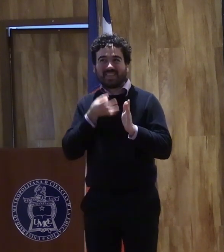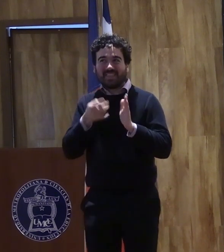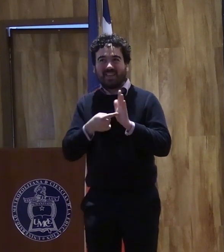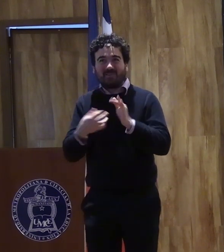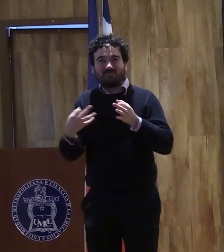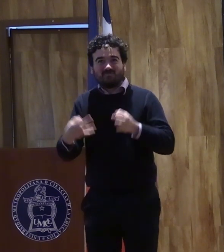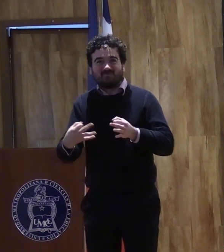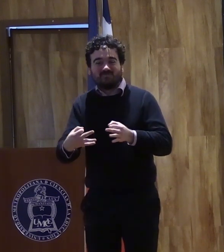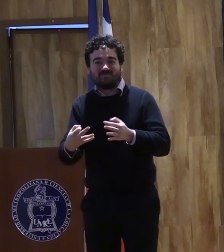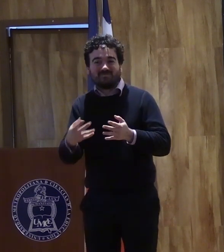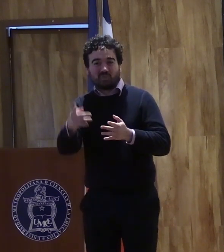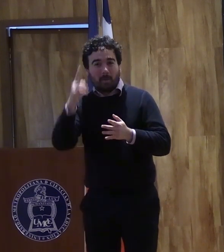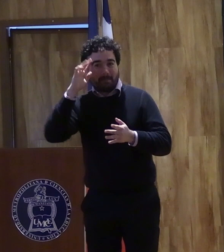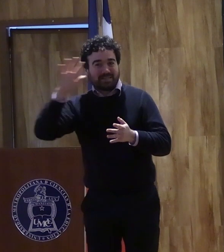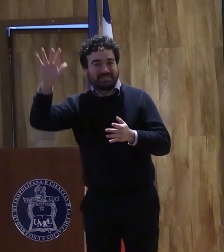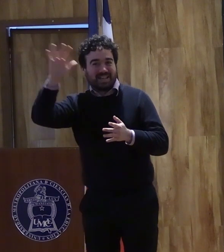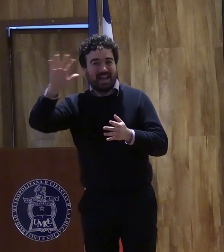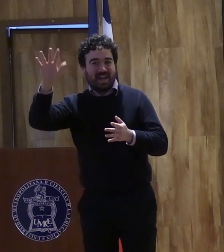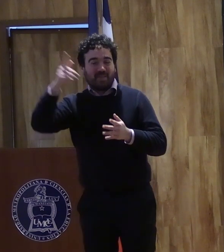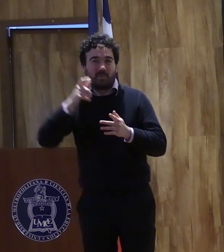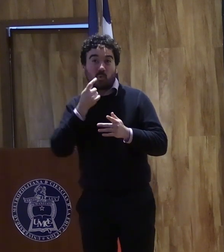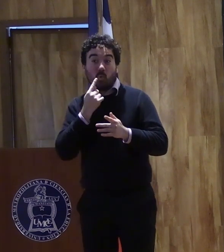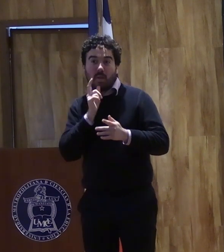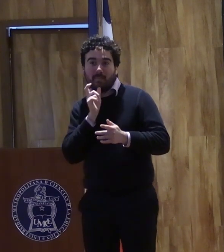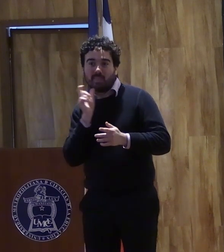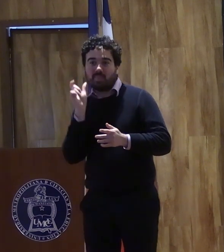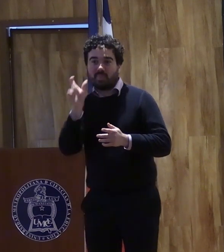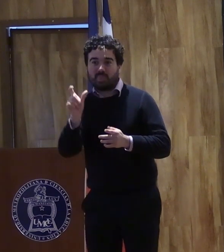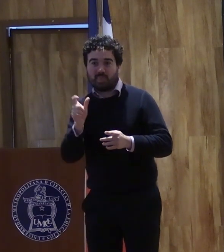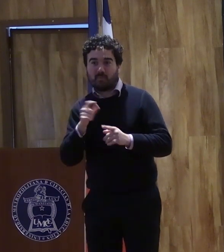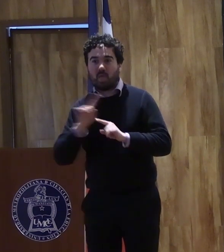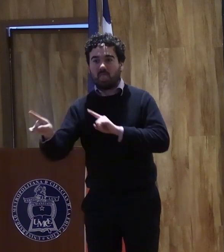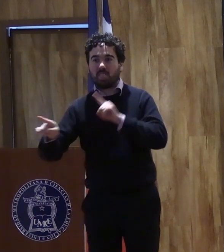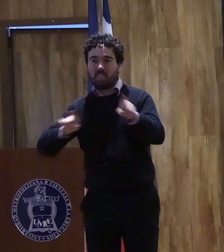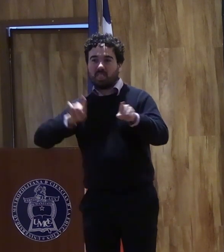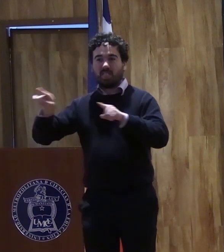porque con una palabrita lo decimos todo, para allá, para acá, para el otro lado.